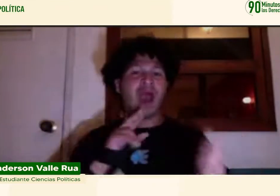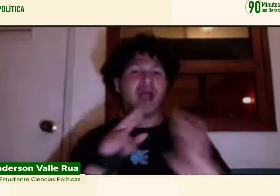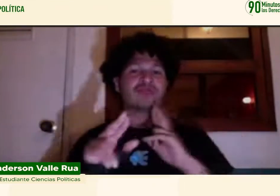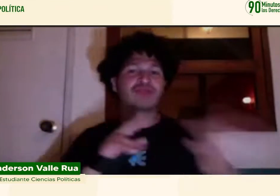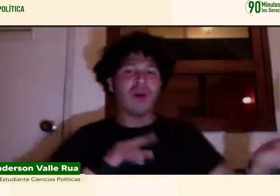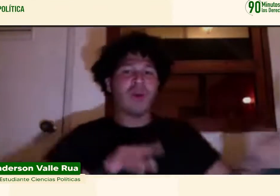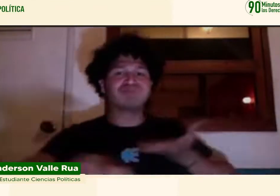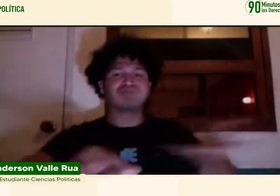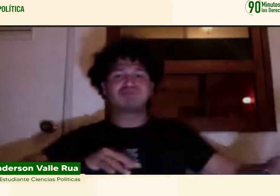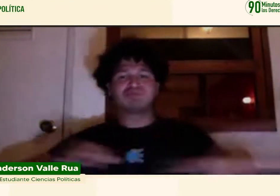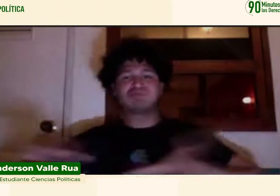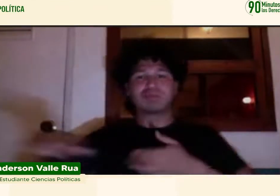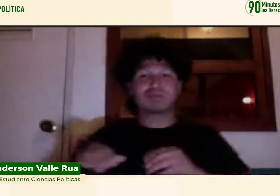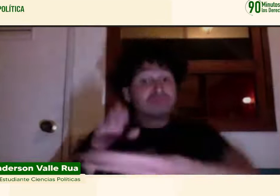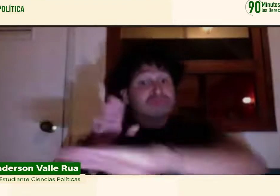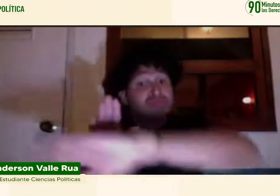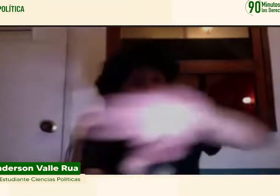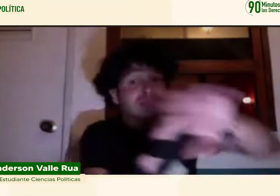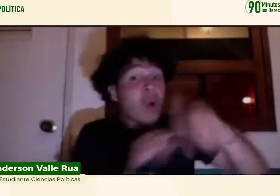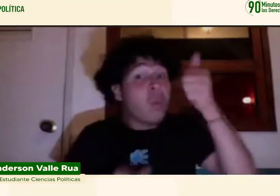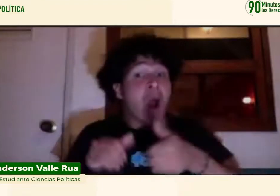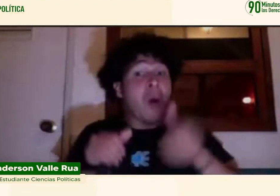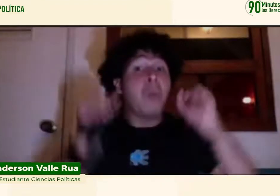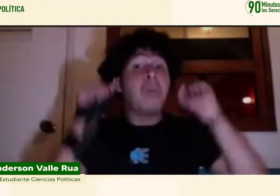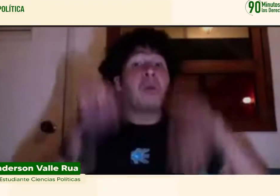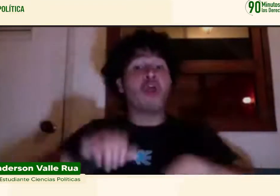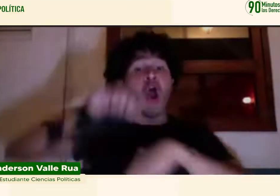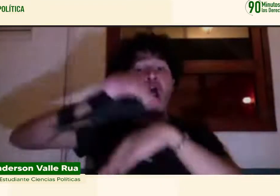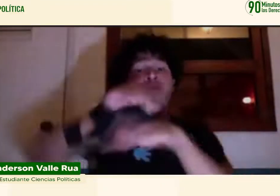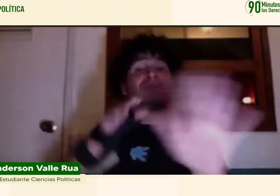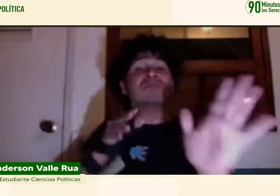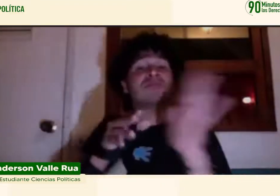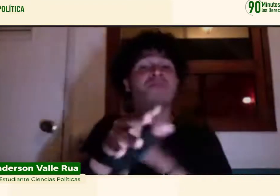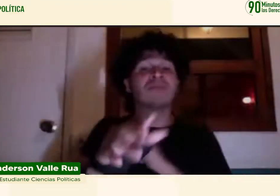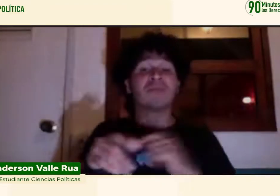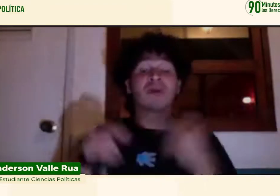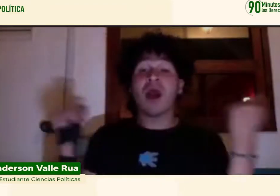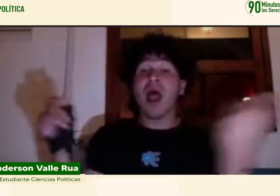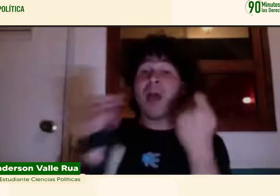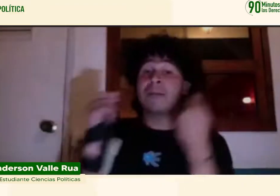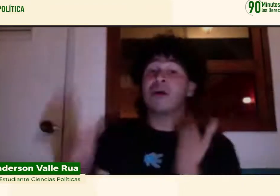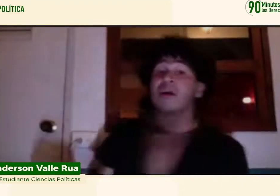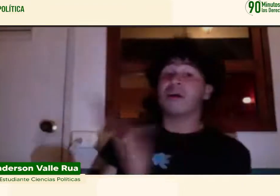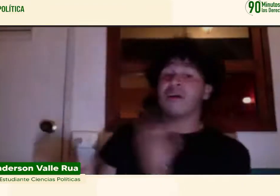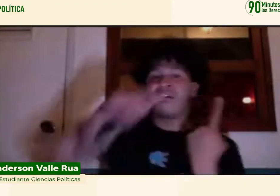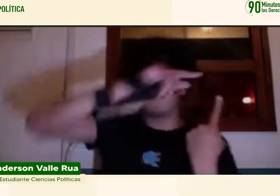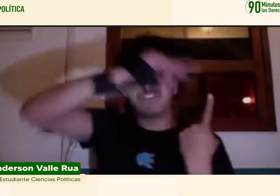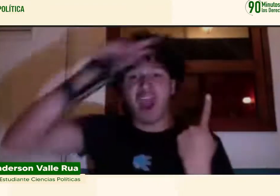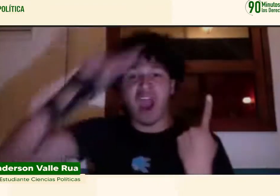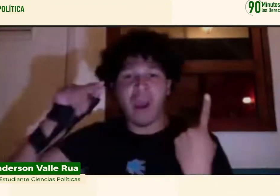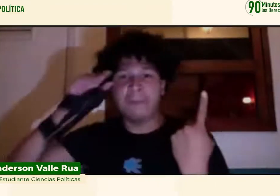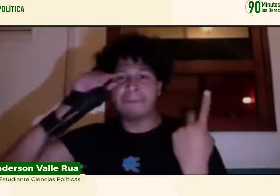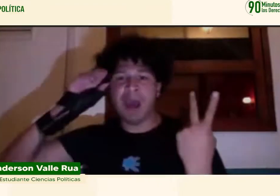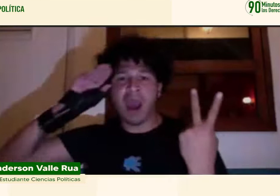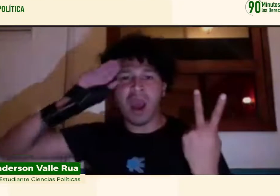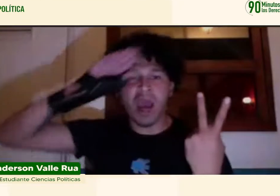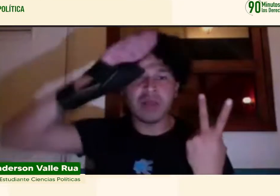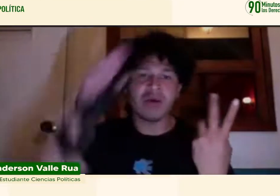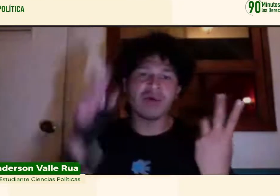formar una postura pública sería aún más neutral y podría tener las mejores relaciones con sus afiliados con todo el